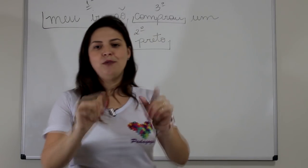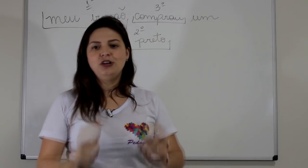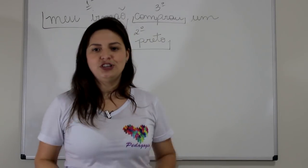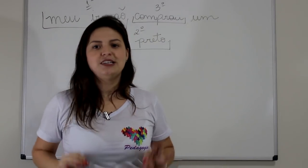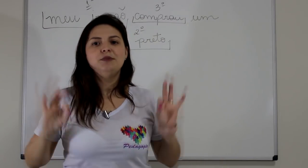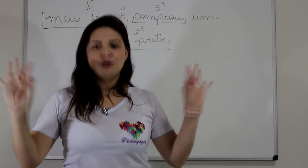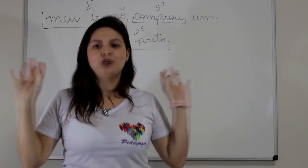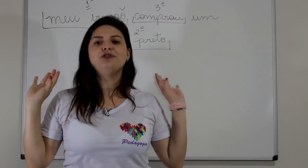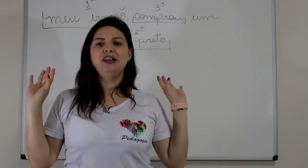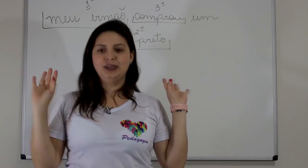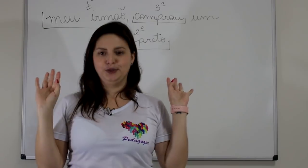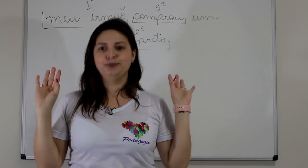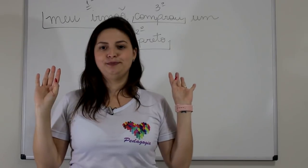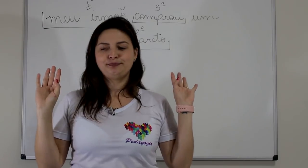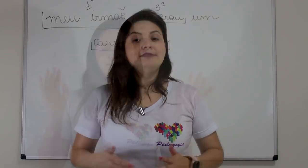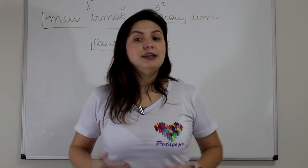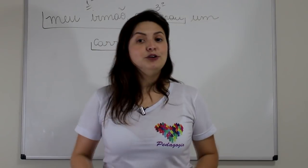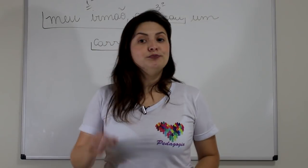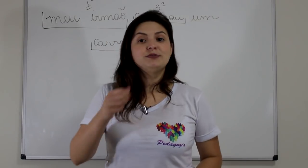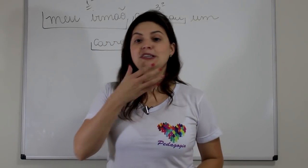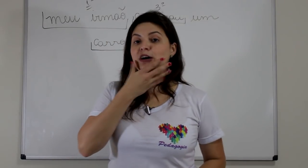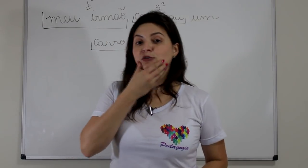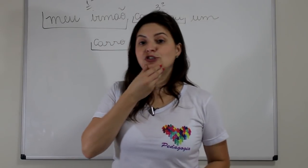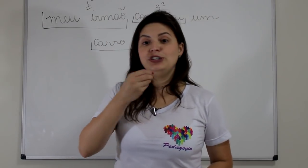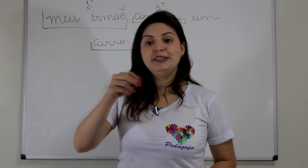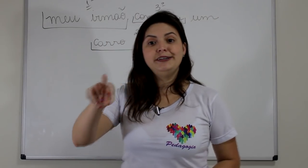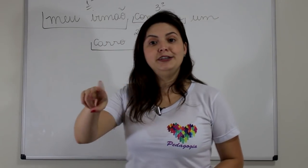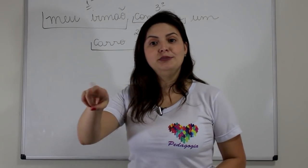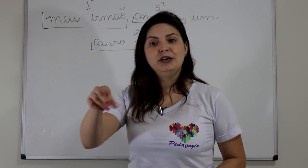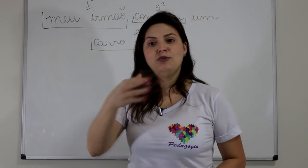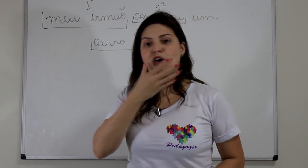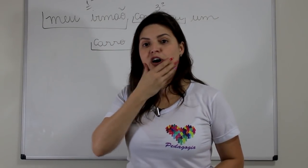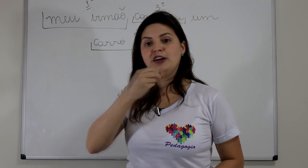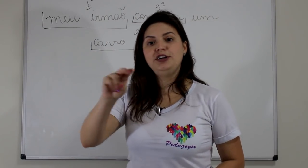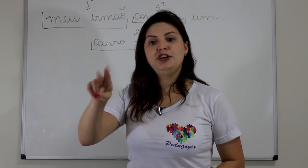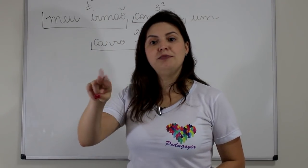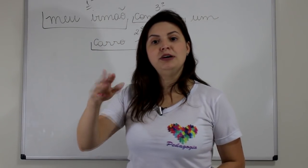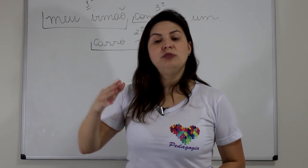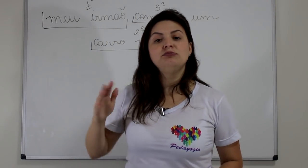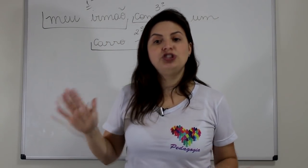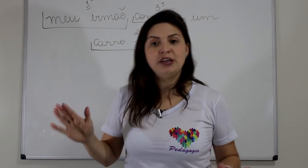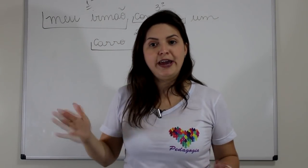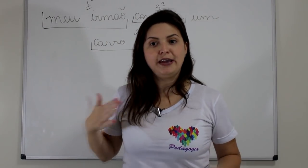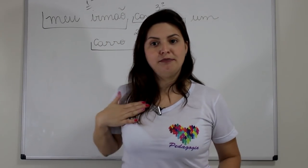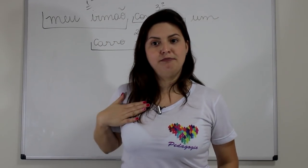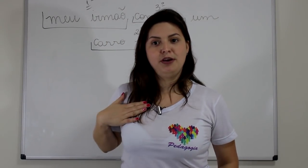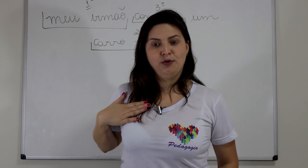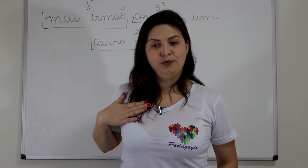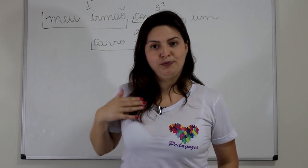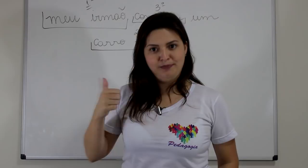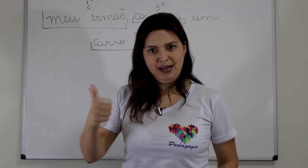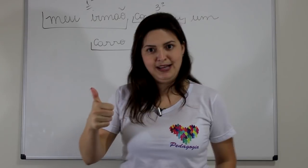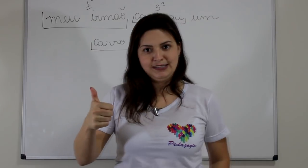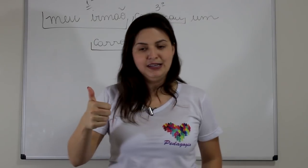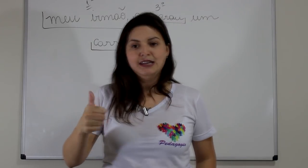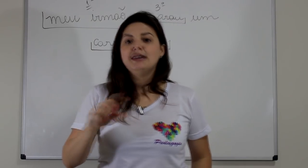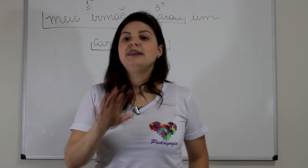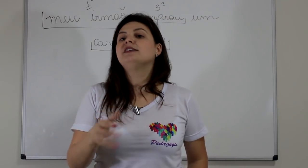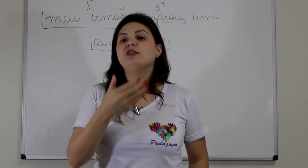ele já sabe do que eu tô falando. Então, sinal de irmão, ó. Irmão de quem? Meu, beleza? Então, eu